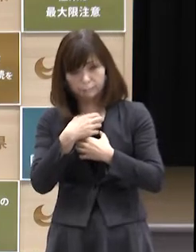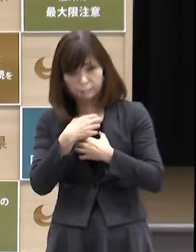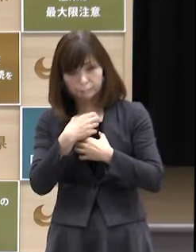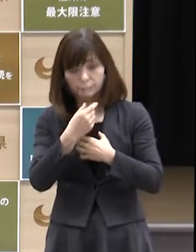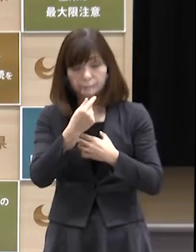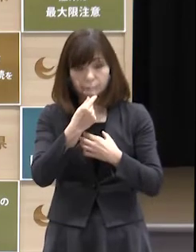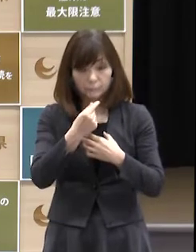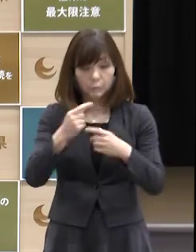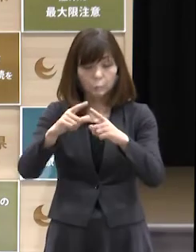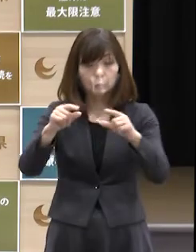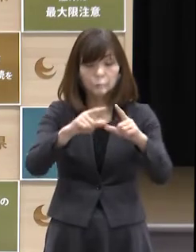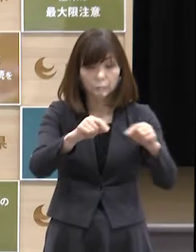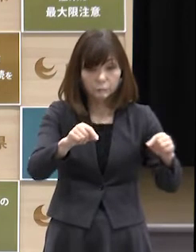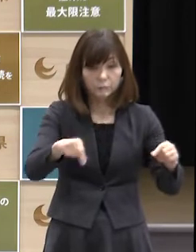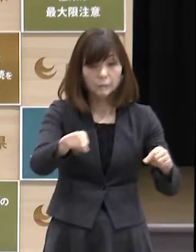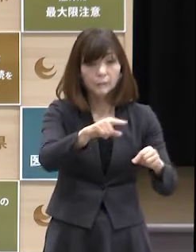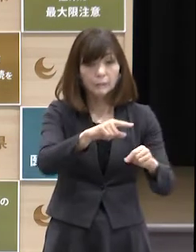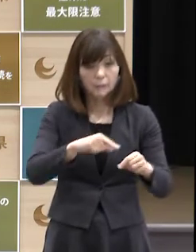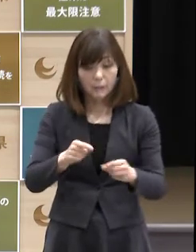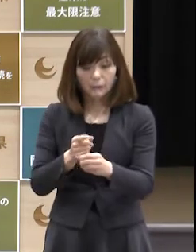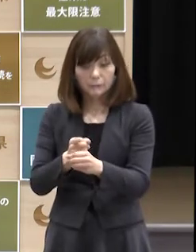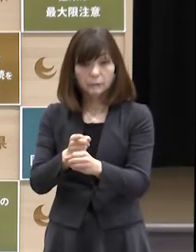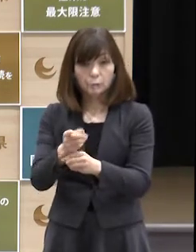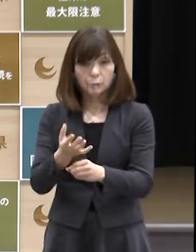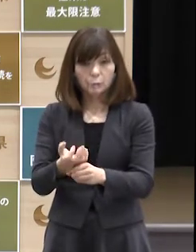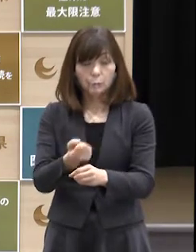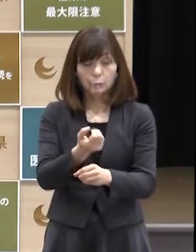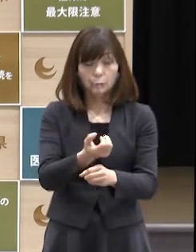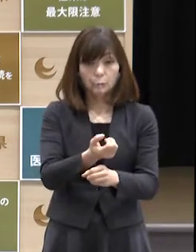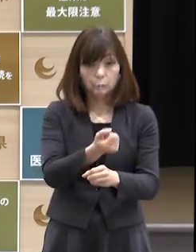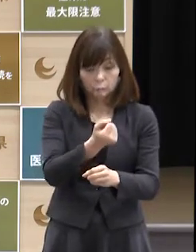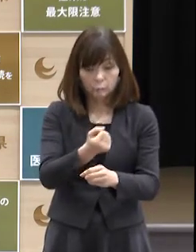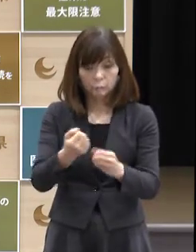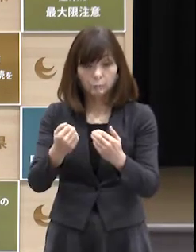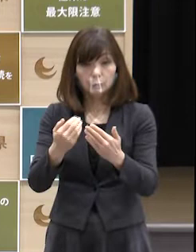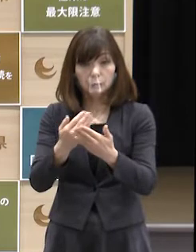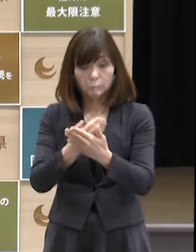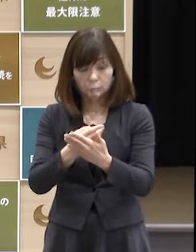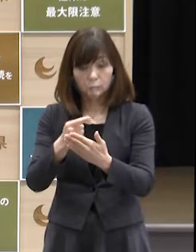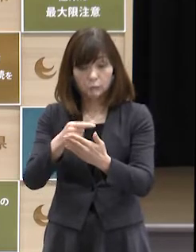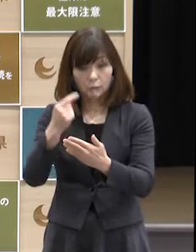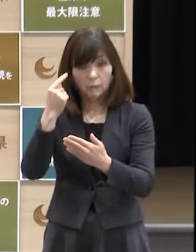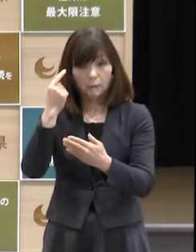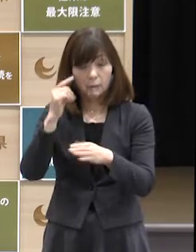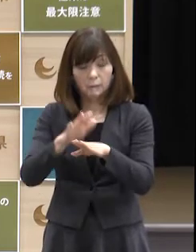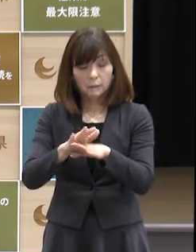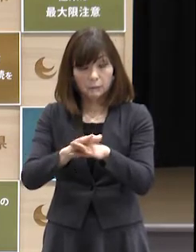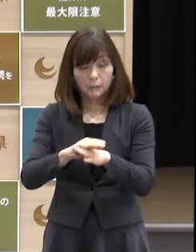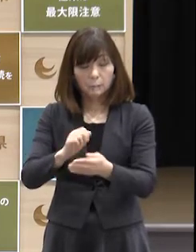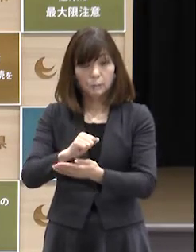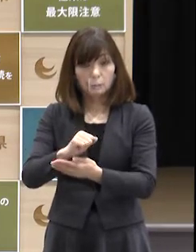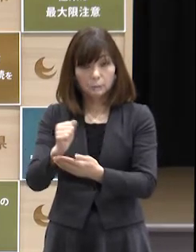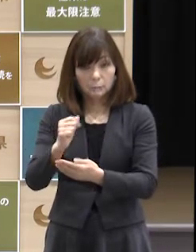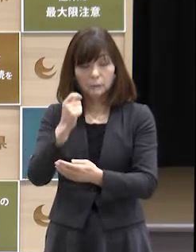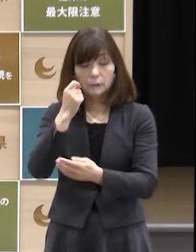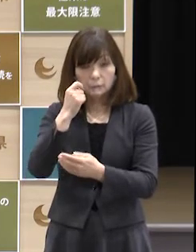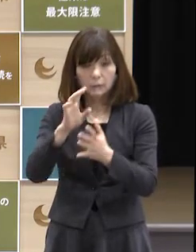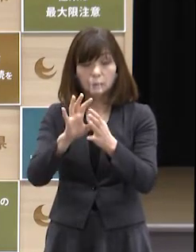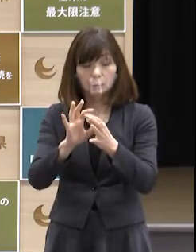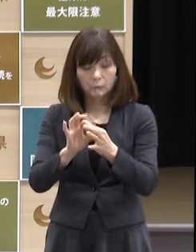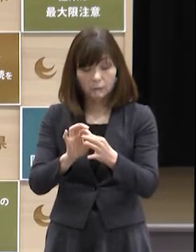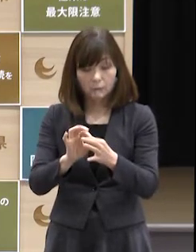で、その議論を否定できないですよ。だからそこに核抑止力のものすごい矛盾がやっぱり現れ